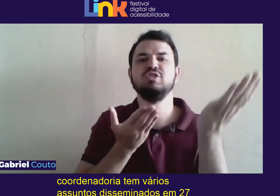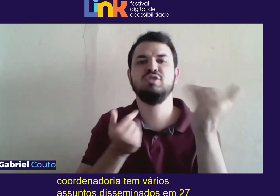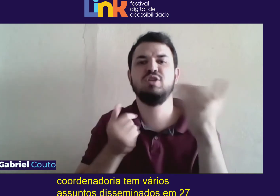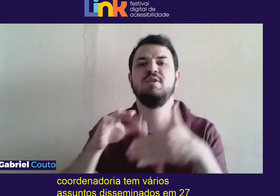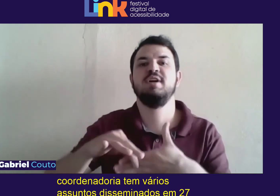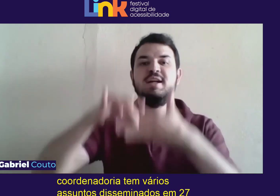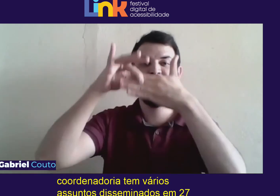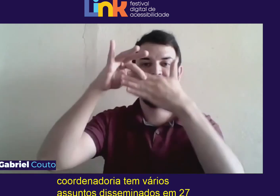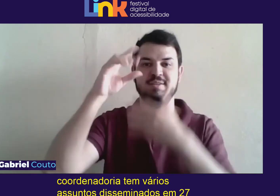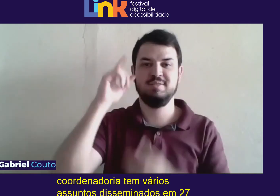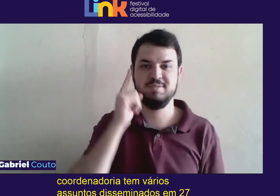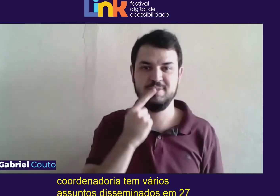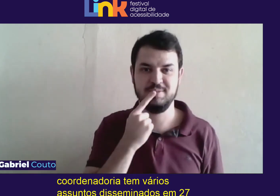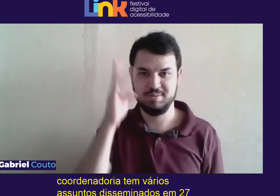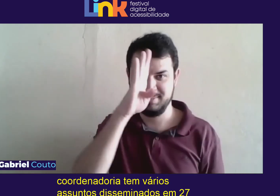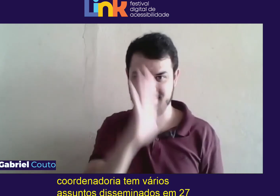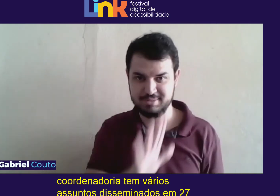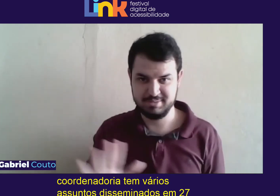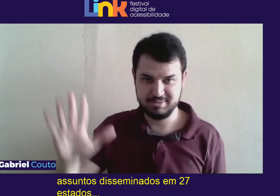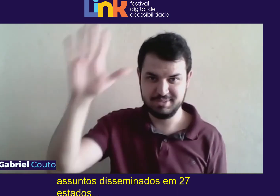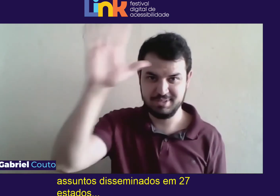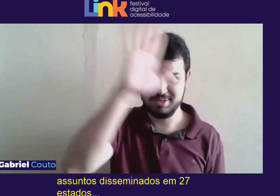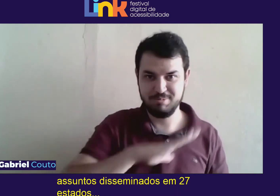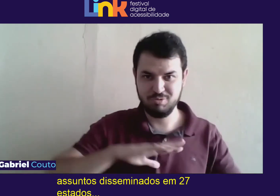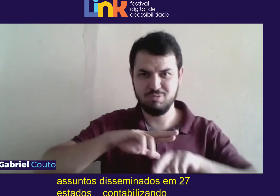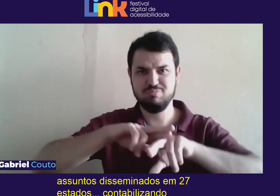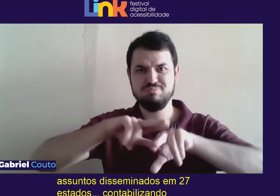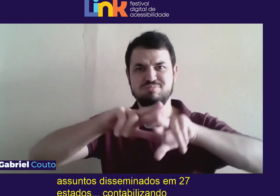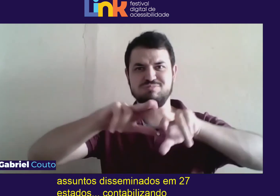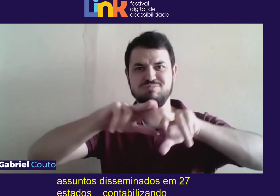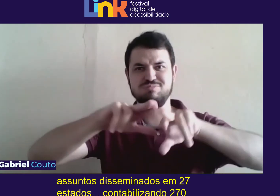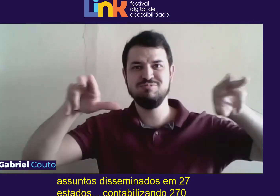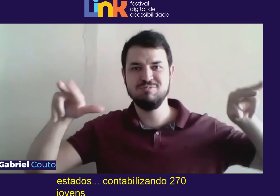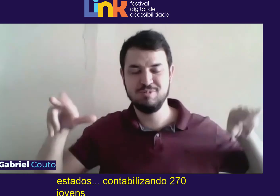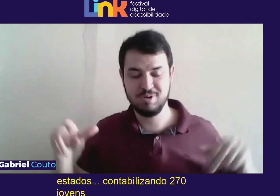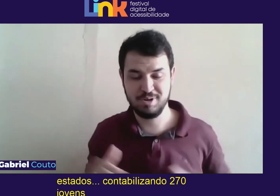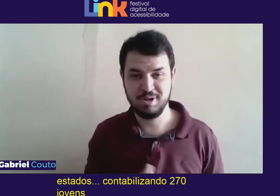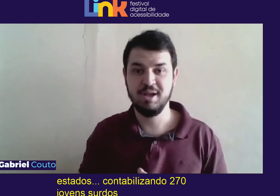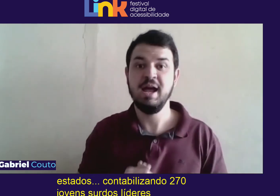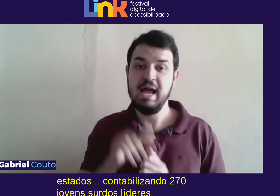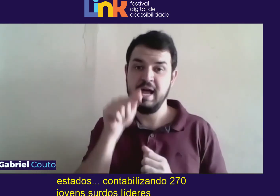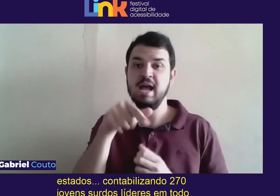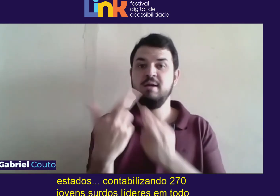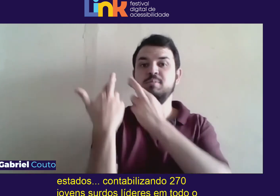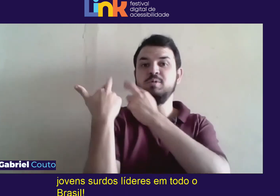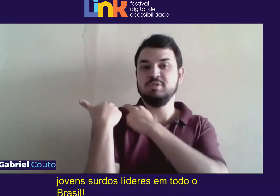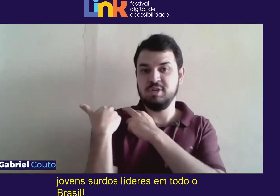contabilizando 270 jovens surdos líderes em todo o Brasil.